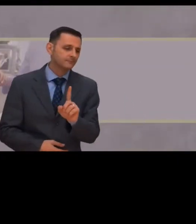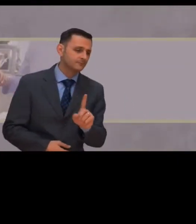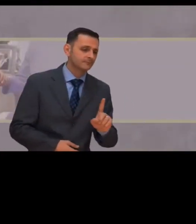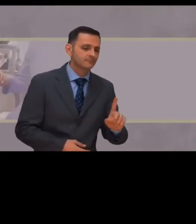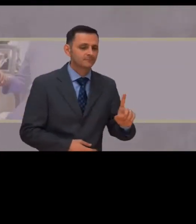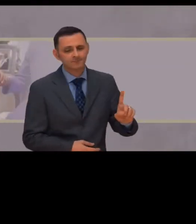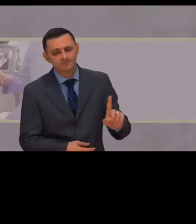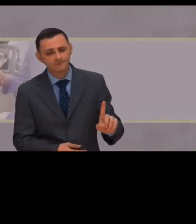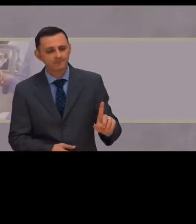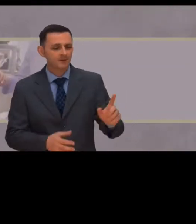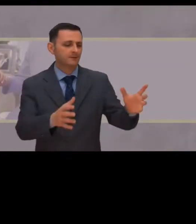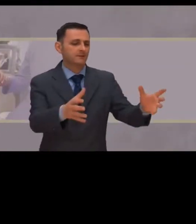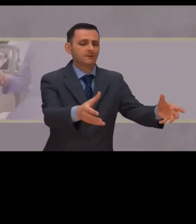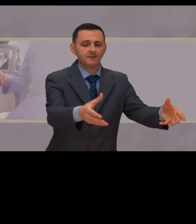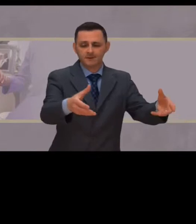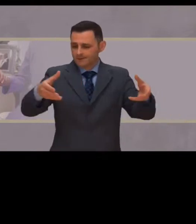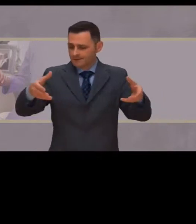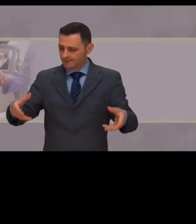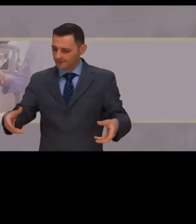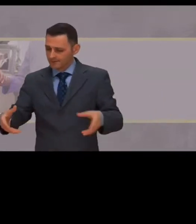poi scompare